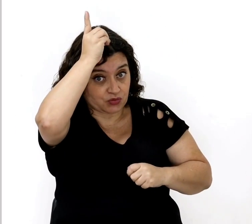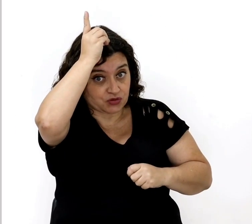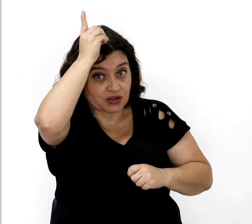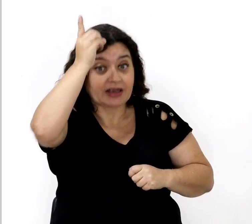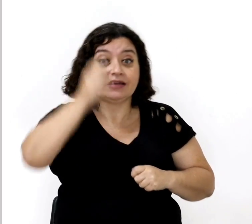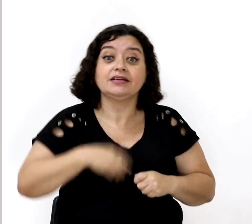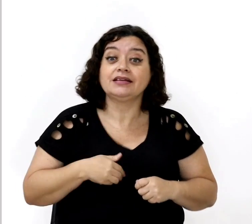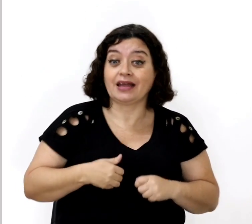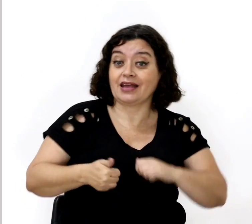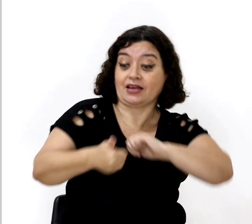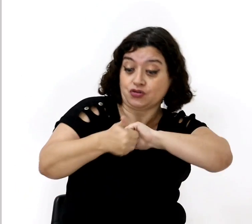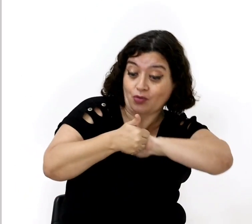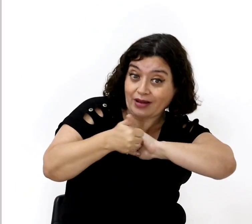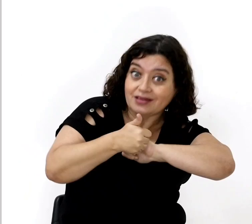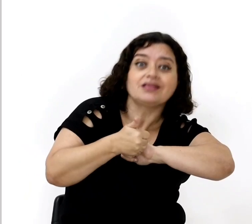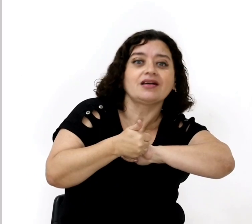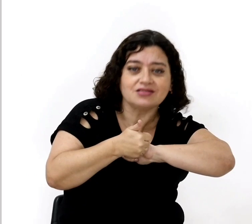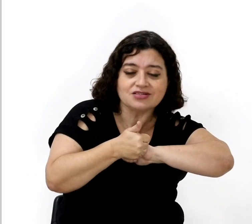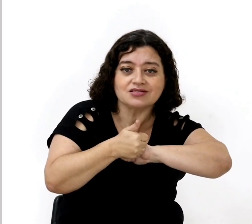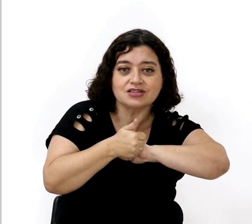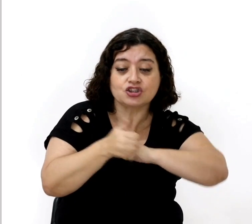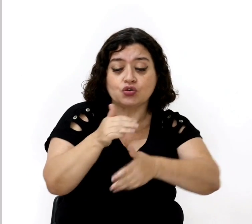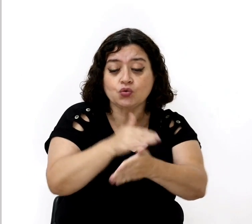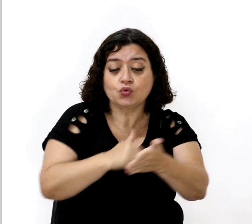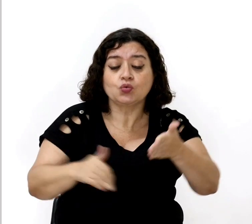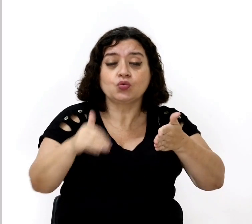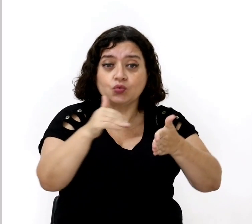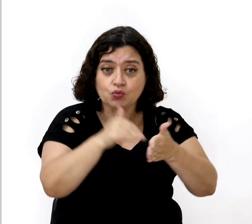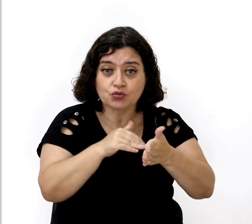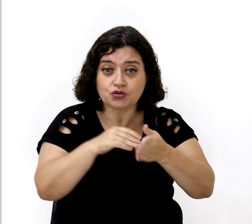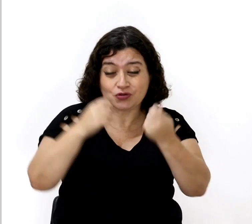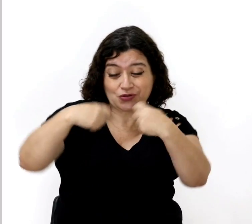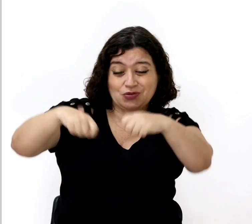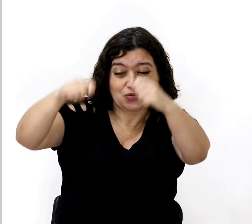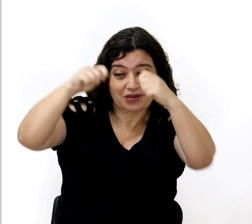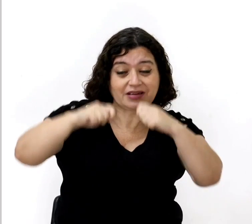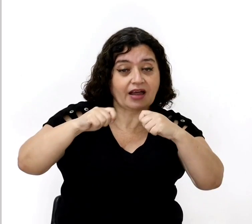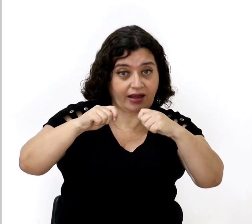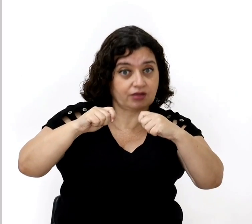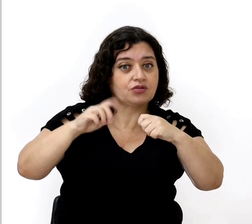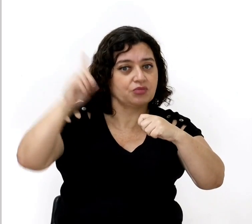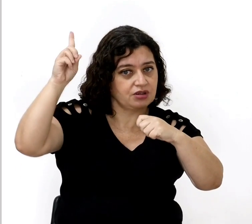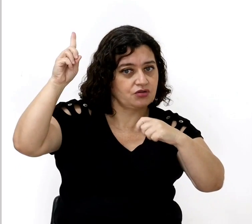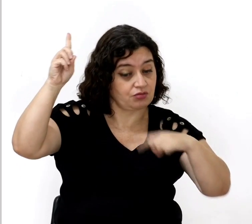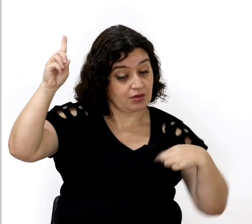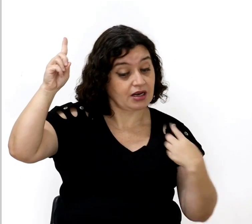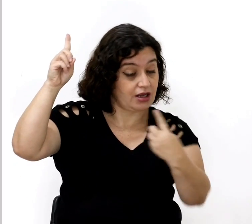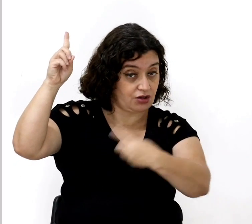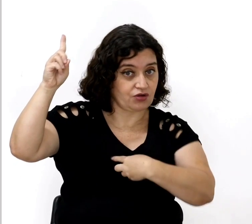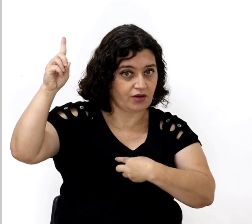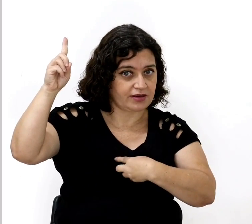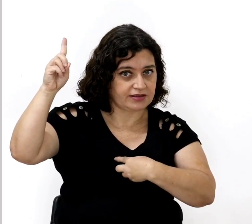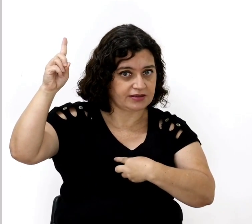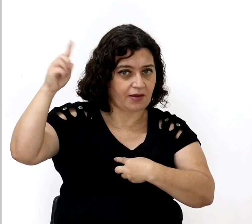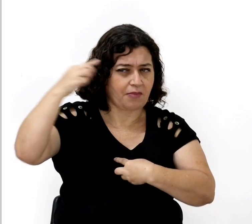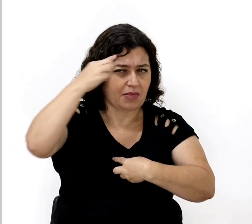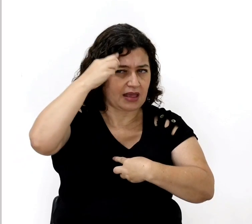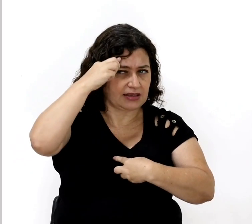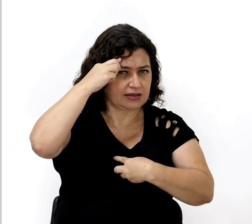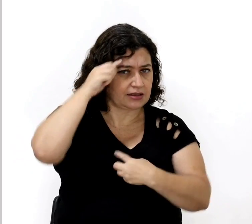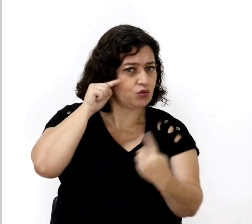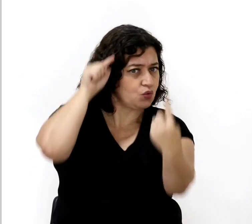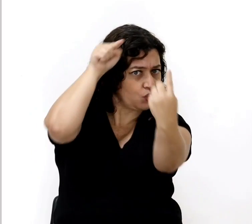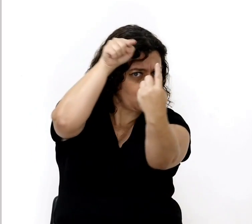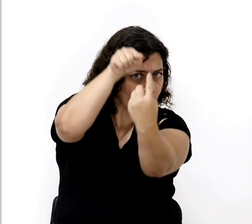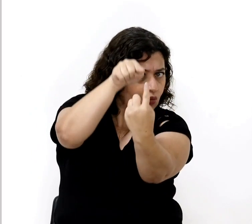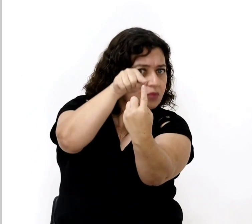as habilidades, tem os talentos, e tudo isso foi dado por Deus a nós, visando um fim. Visando o